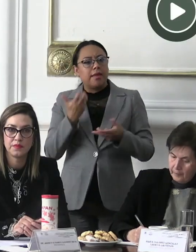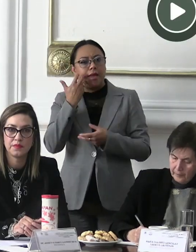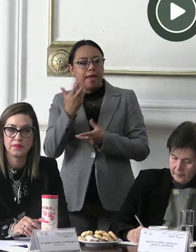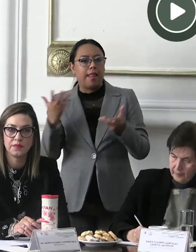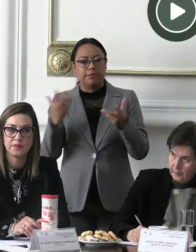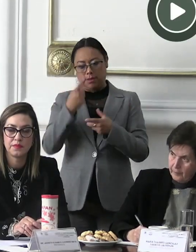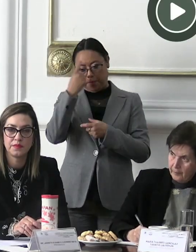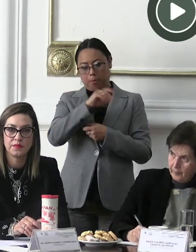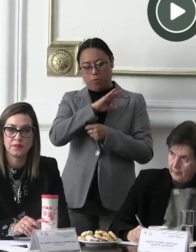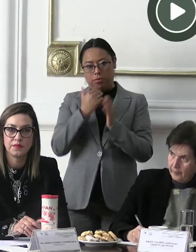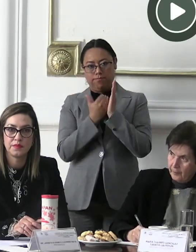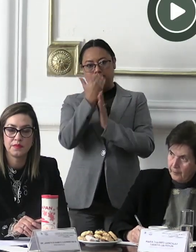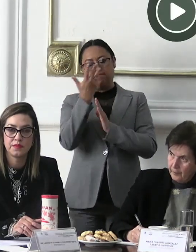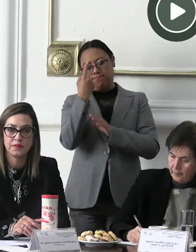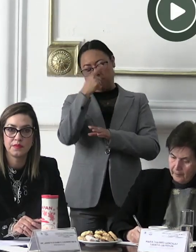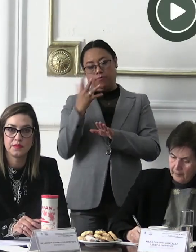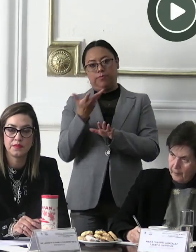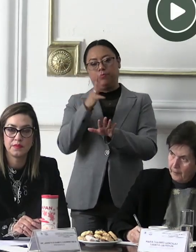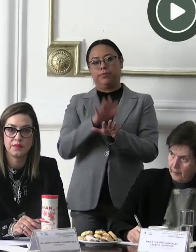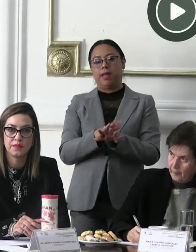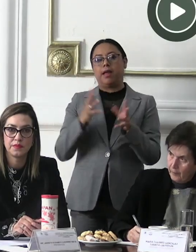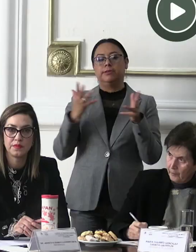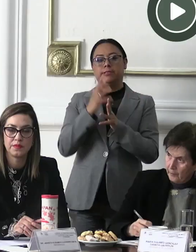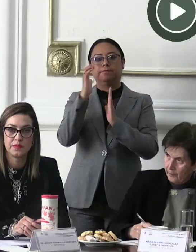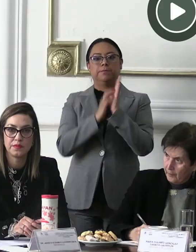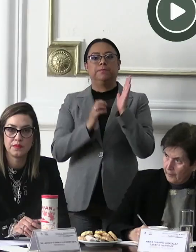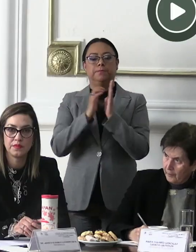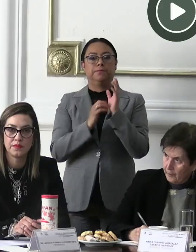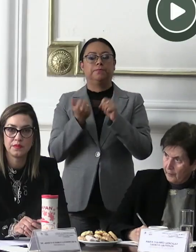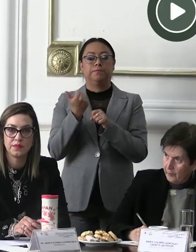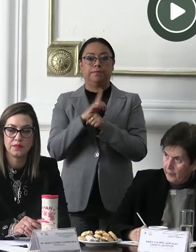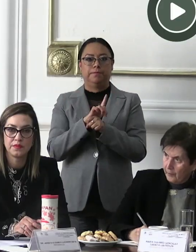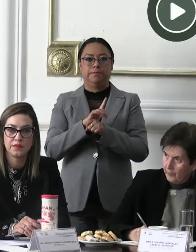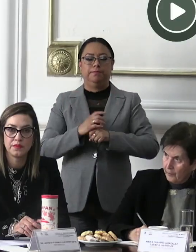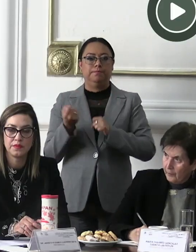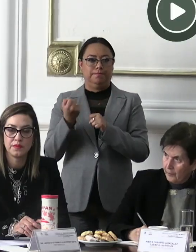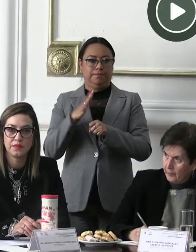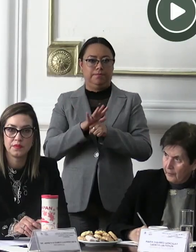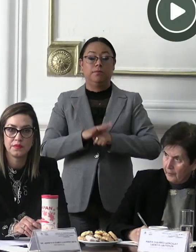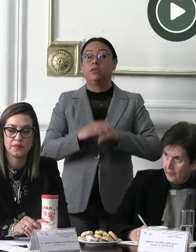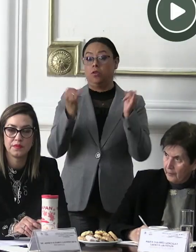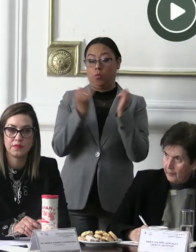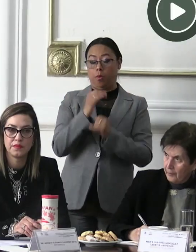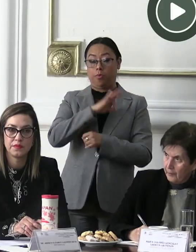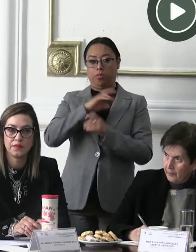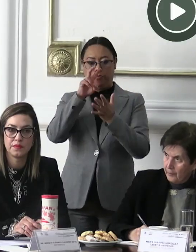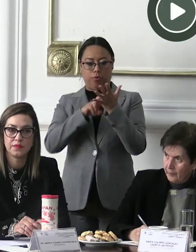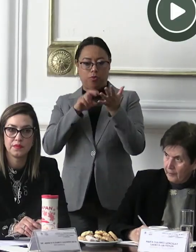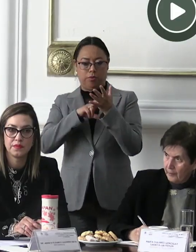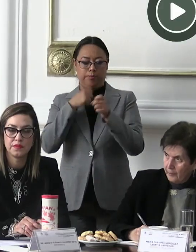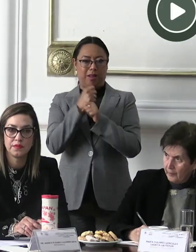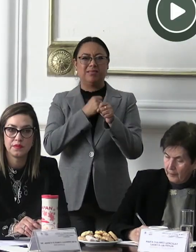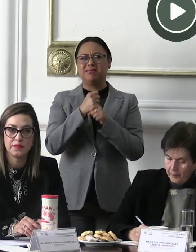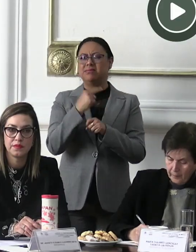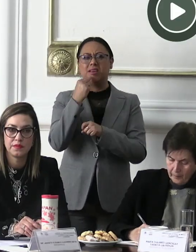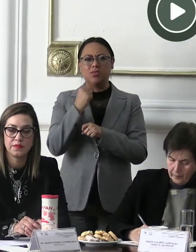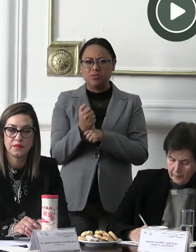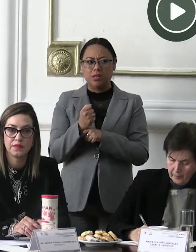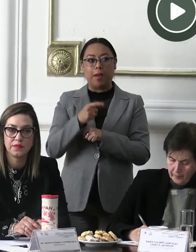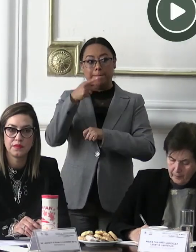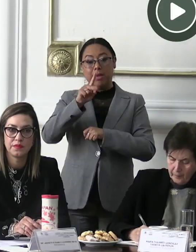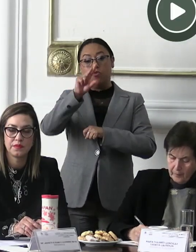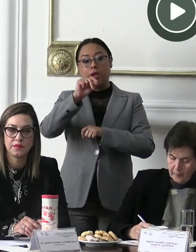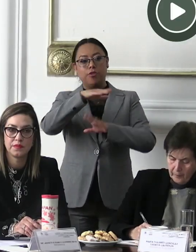para optimizar recursos, generar ahorros administrativos o corregir prácticas ineficientes sin afectar